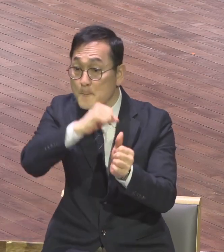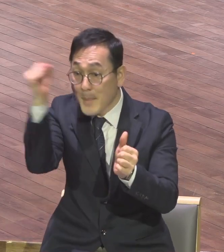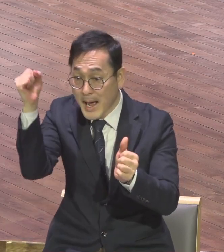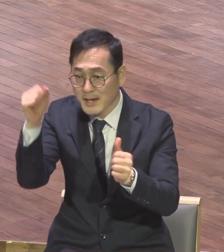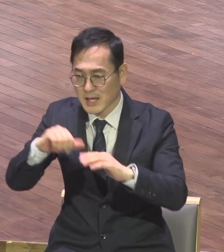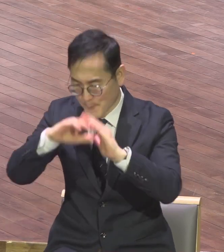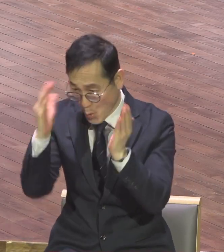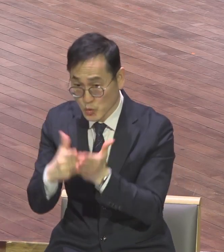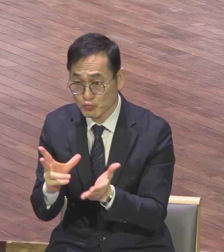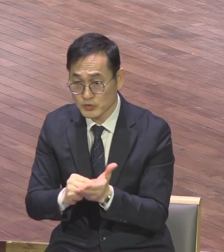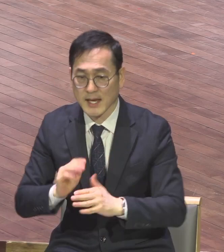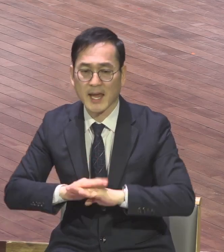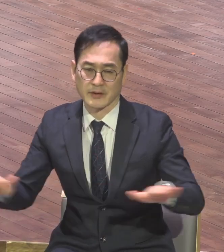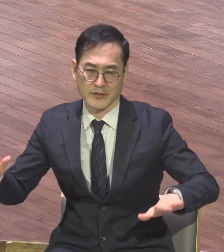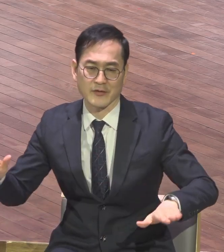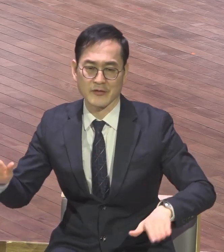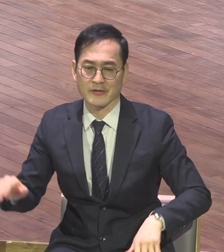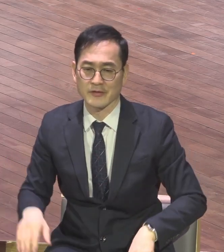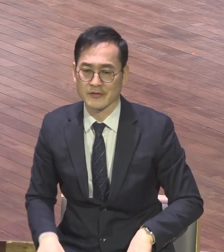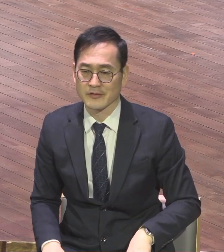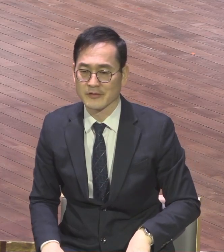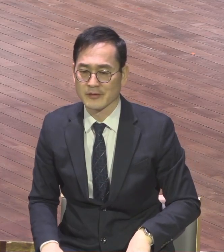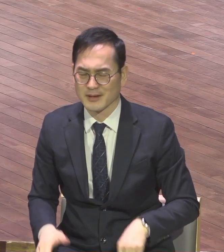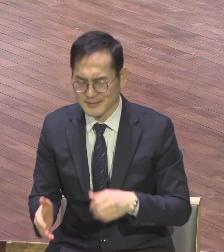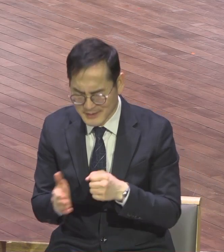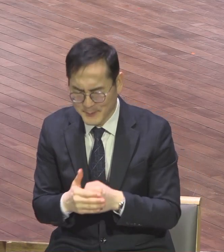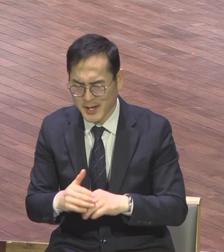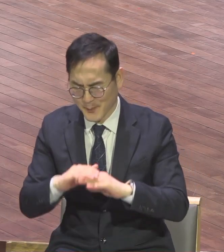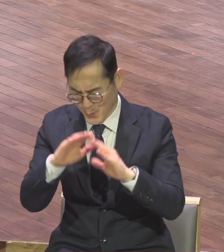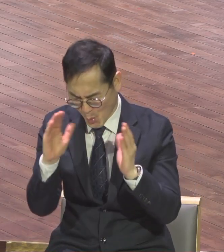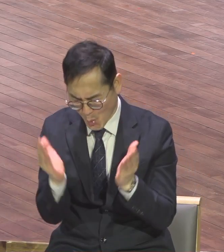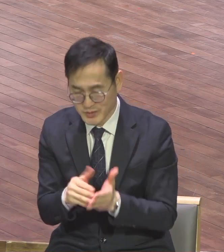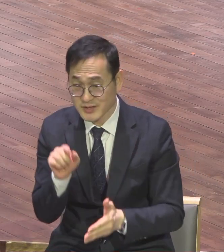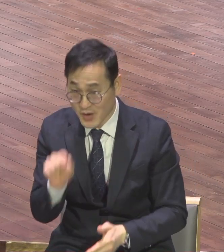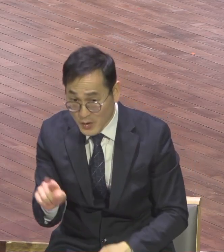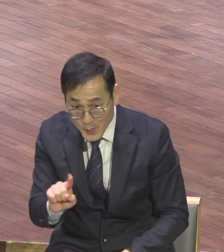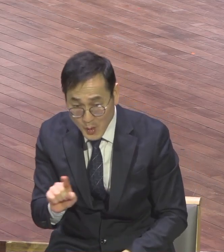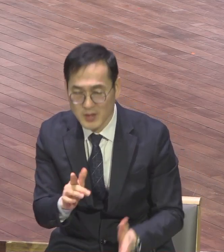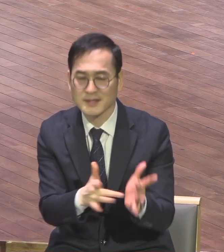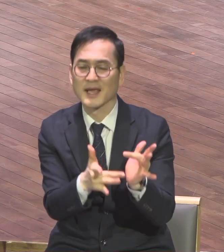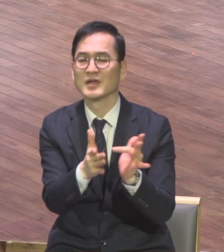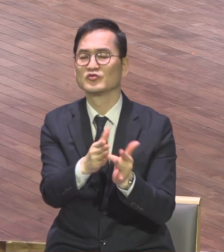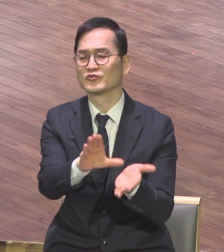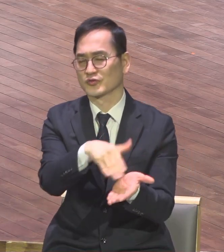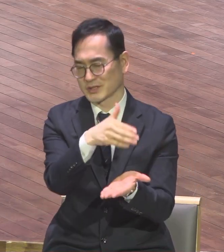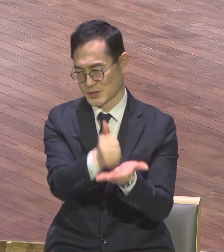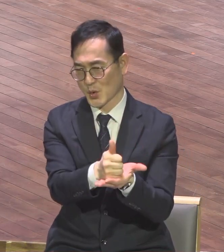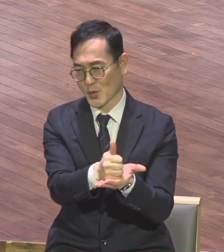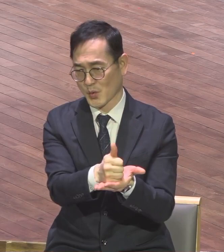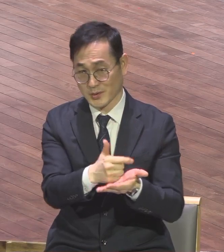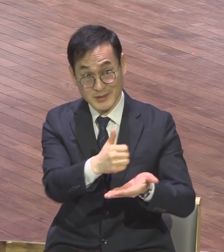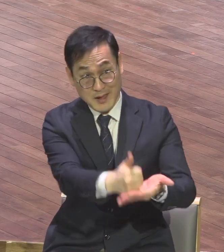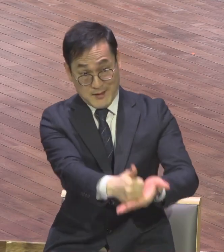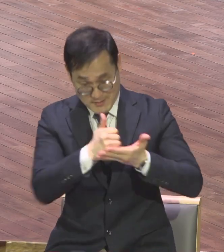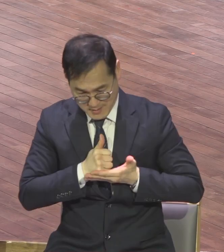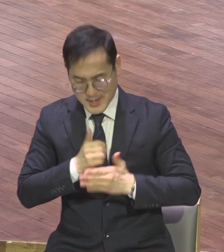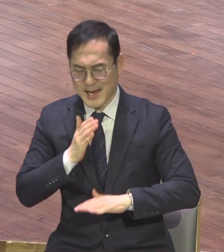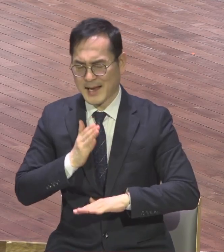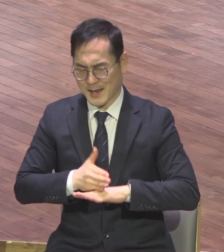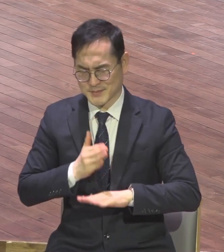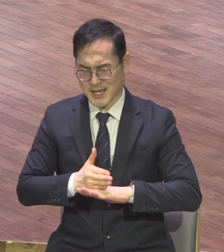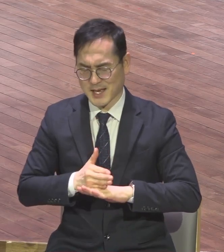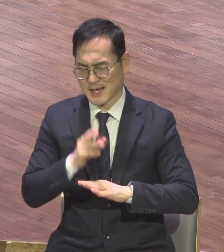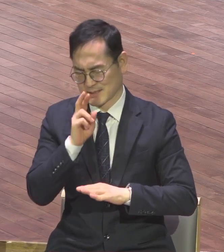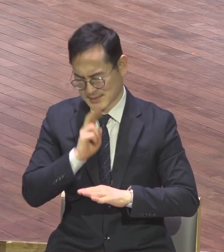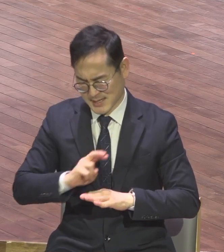회복되기 때문에 예수 그리스도는 우리에게 모든 것입니다. 오늘 모든 것을 가졌음에 감사와 감격의 고백과